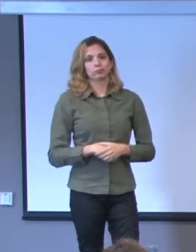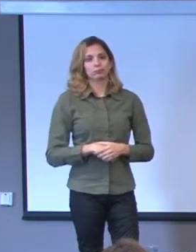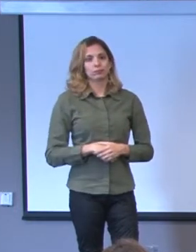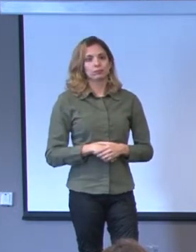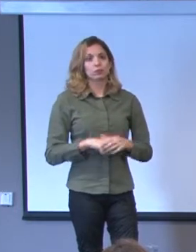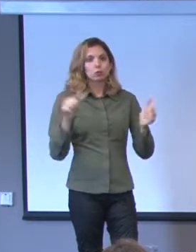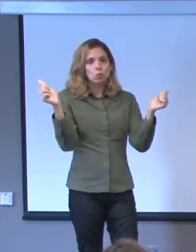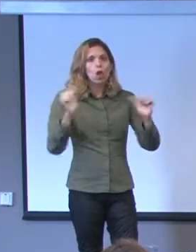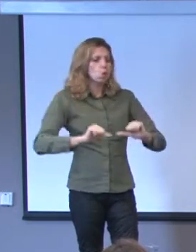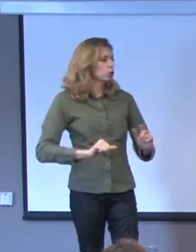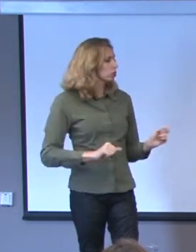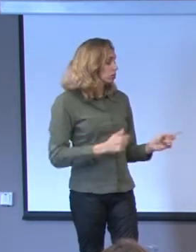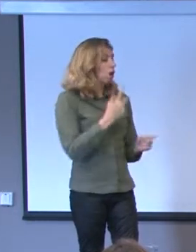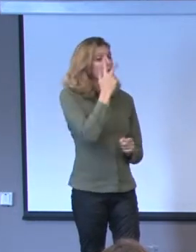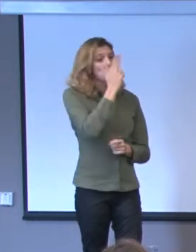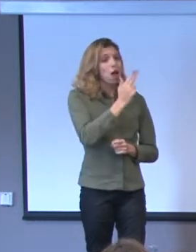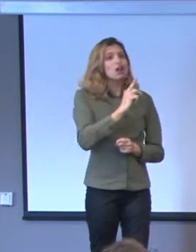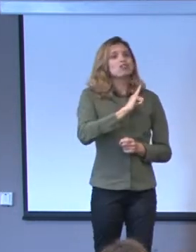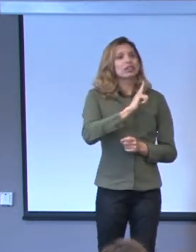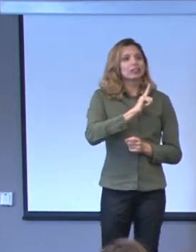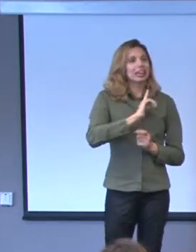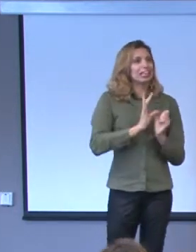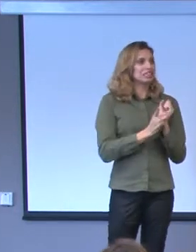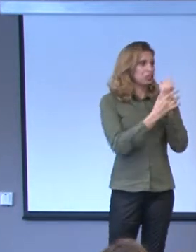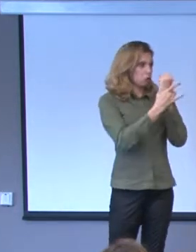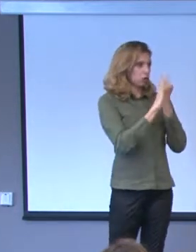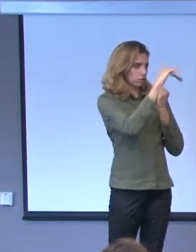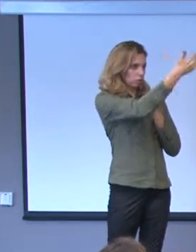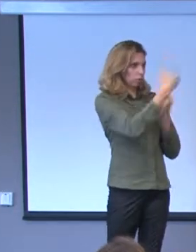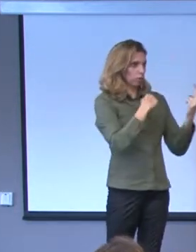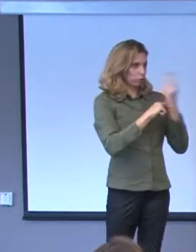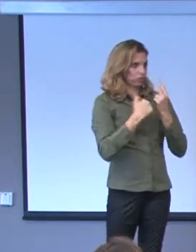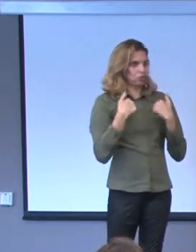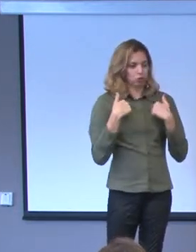Acho que nós temos seguranças fortes lá fora para me proteger depois.